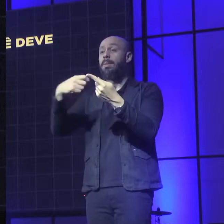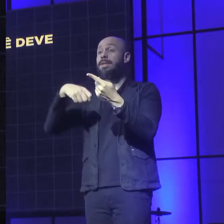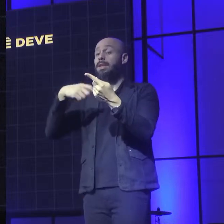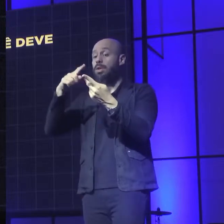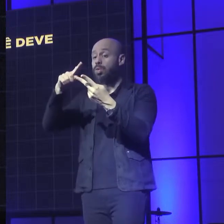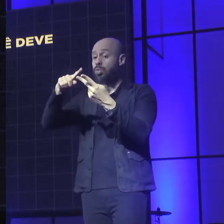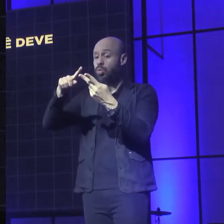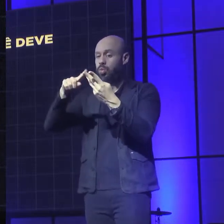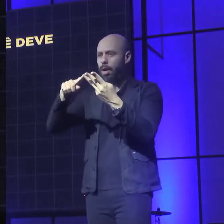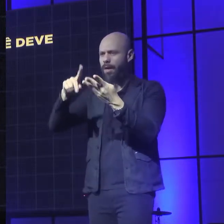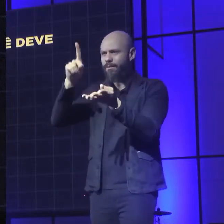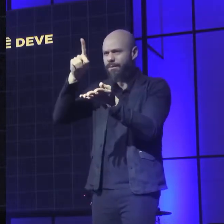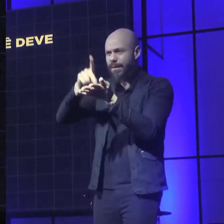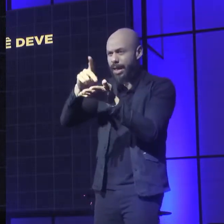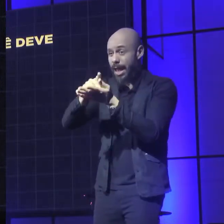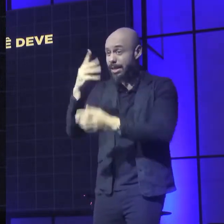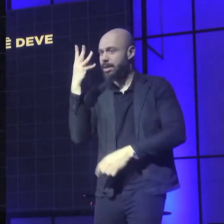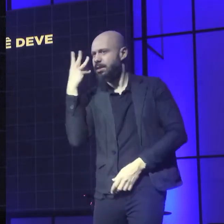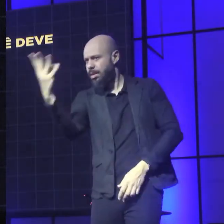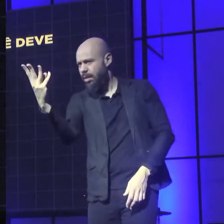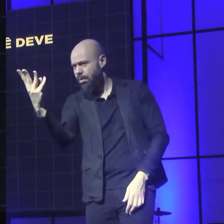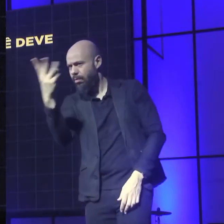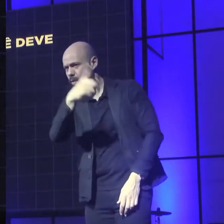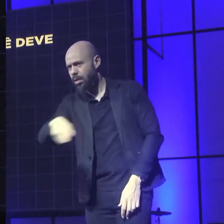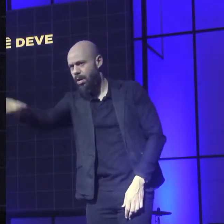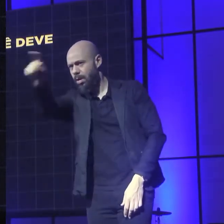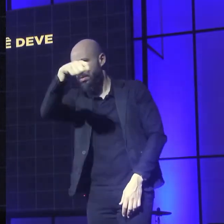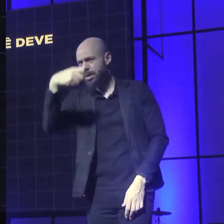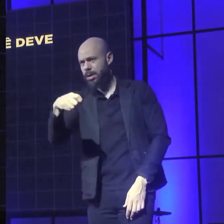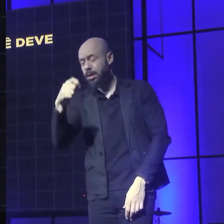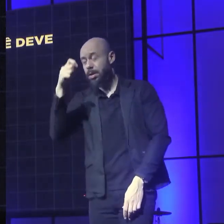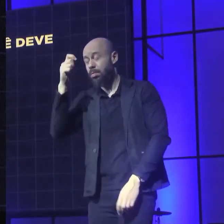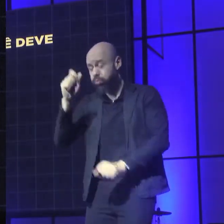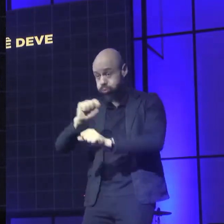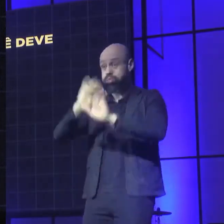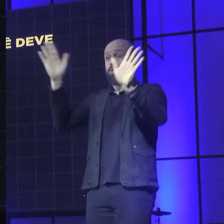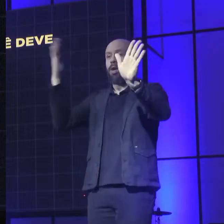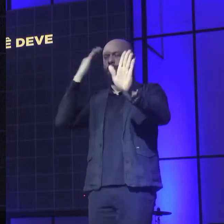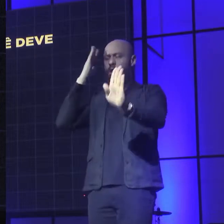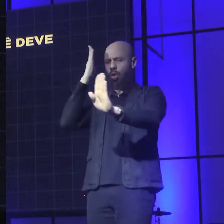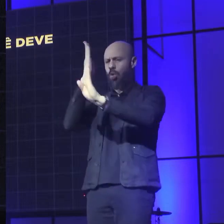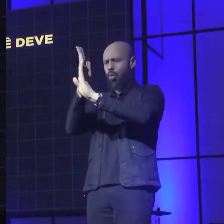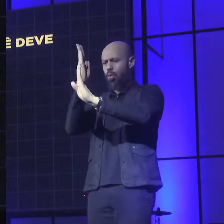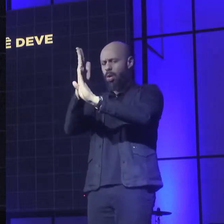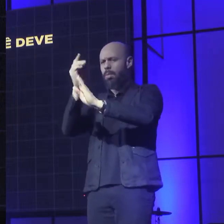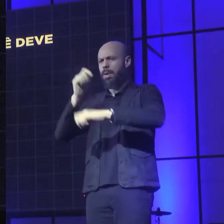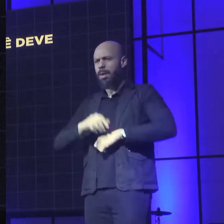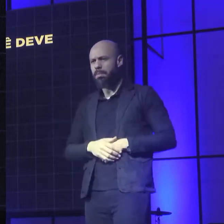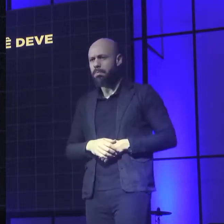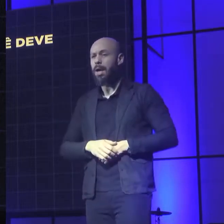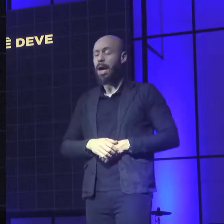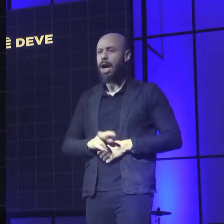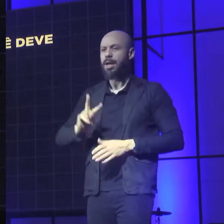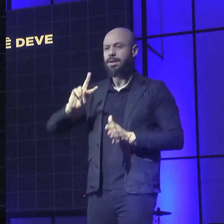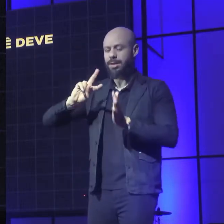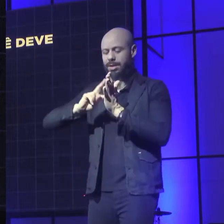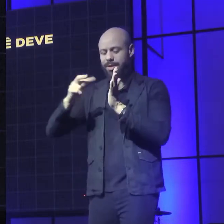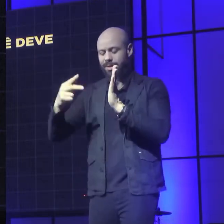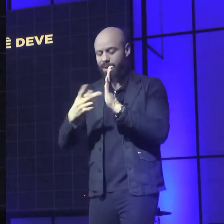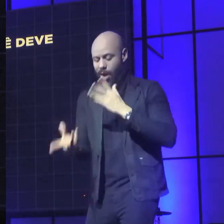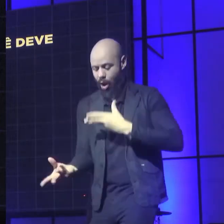3 verdades para que a sua vida tenha sentido, propósito, significado em Deus.